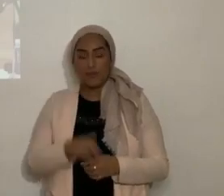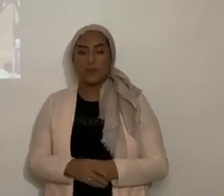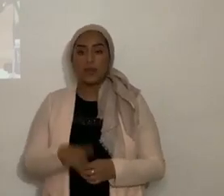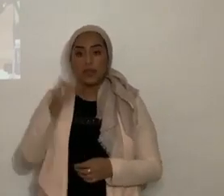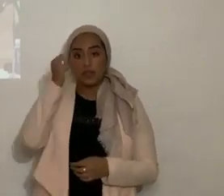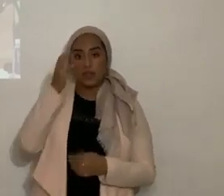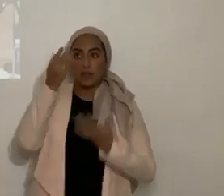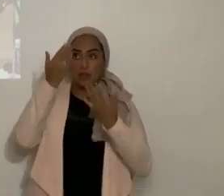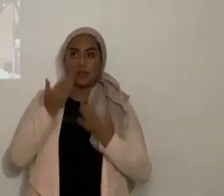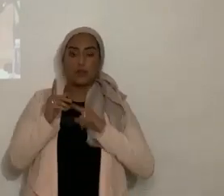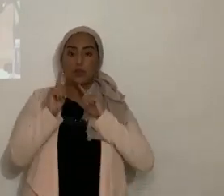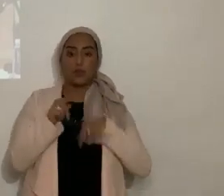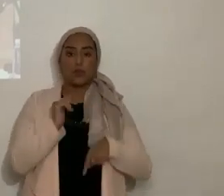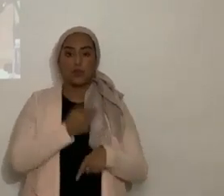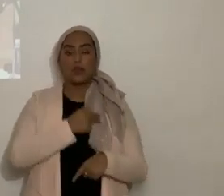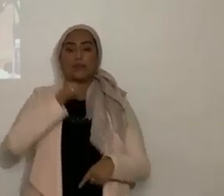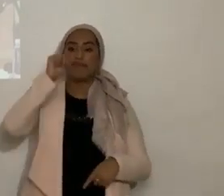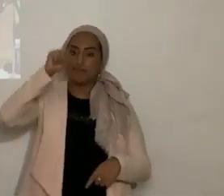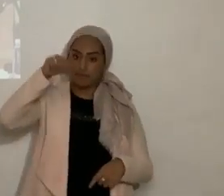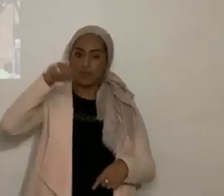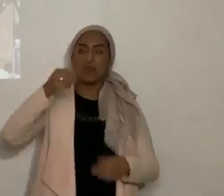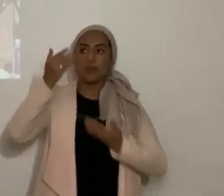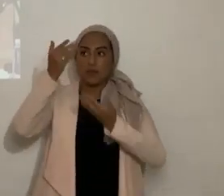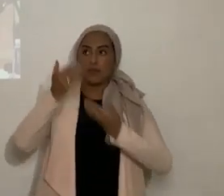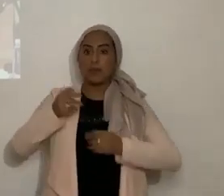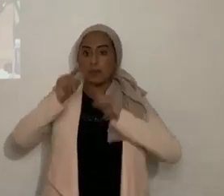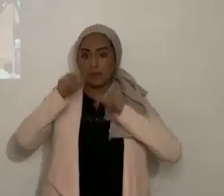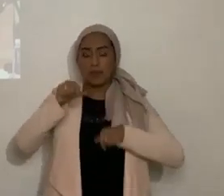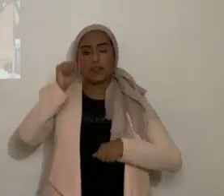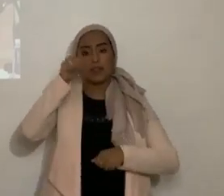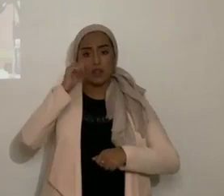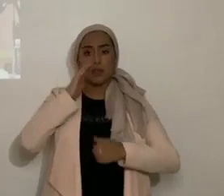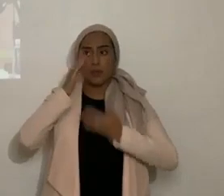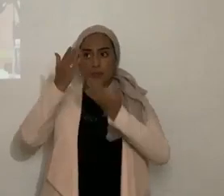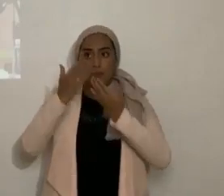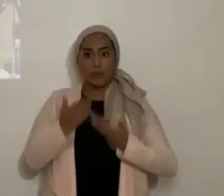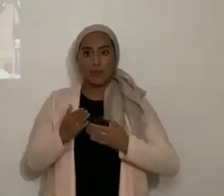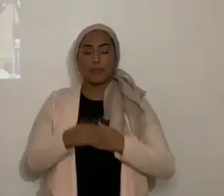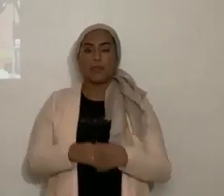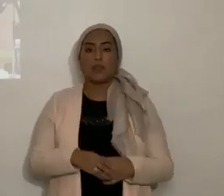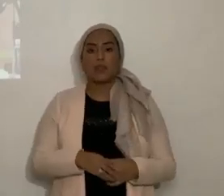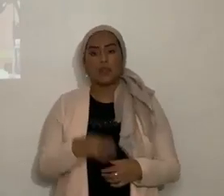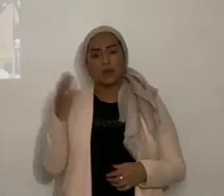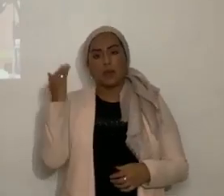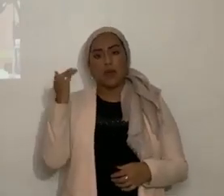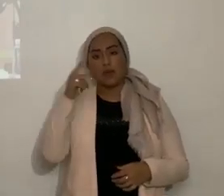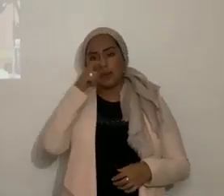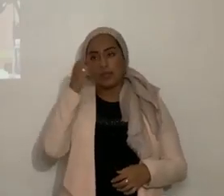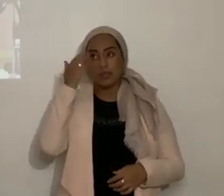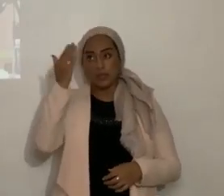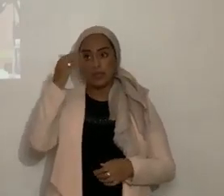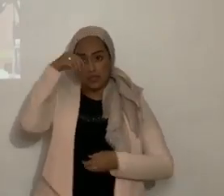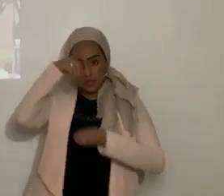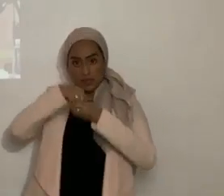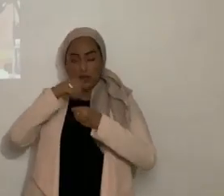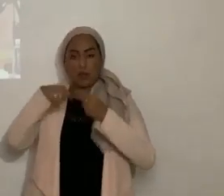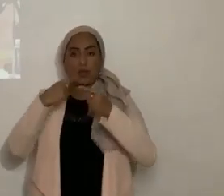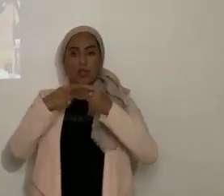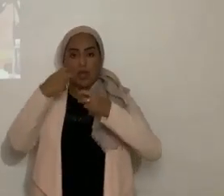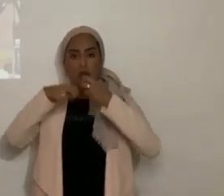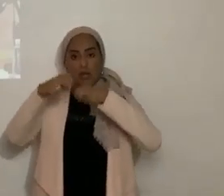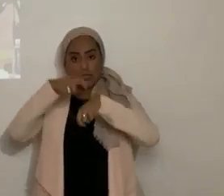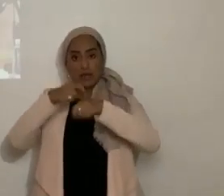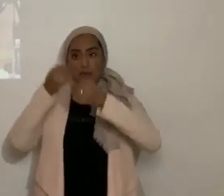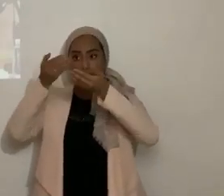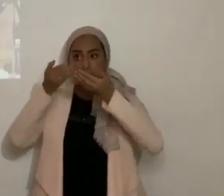Yahshua nos responde, sí nos responde, claro que nos responde, porque Él está ahí en la tribulación, en la